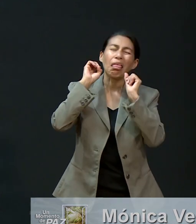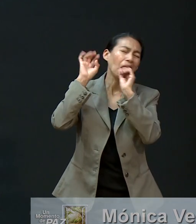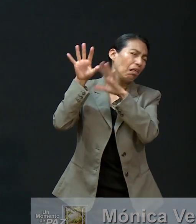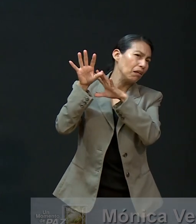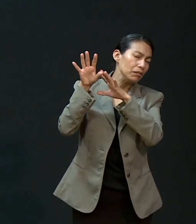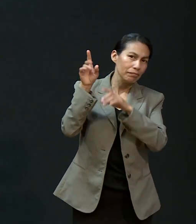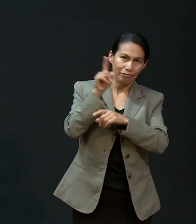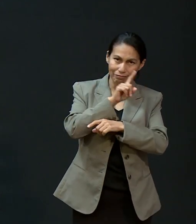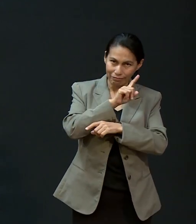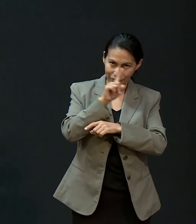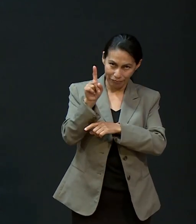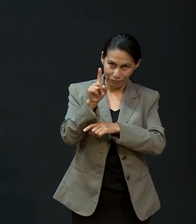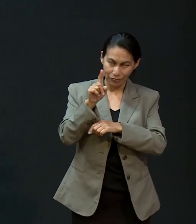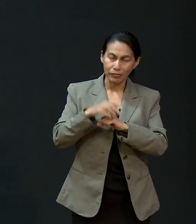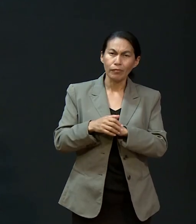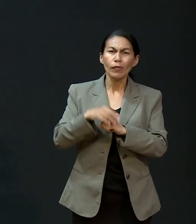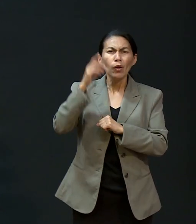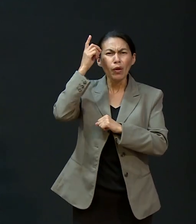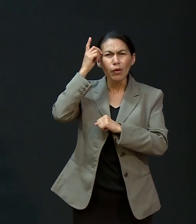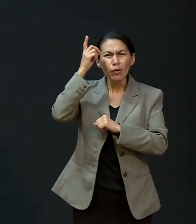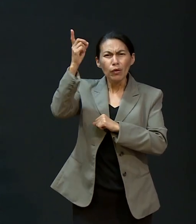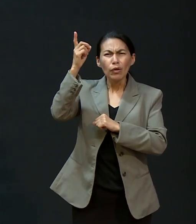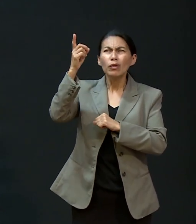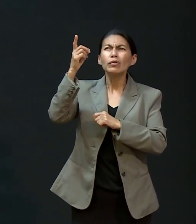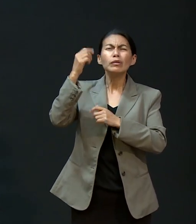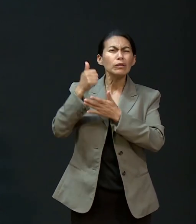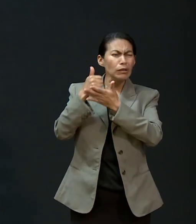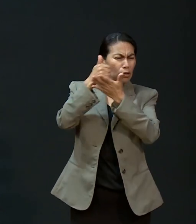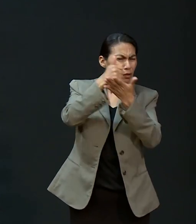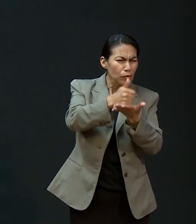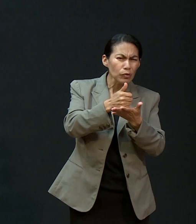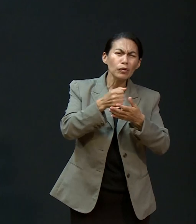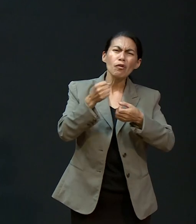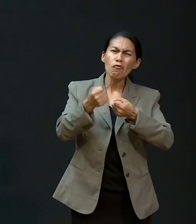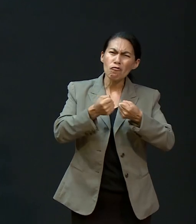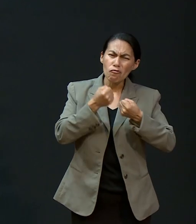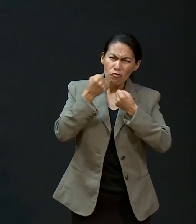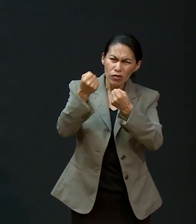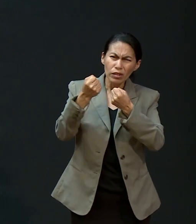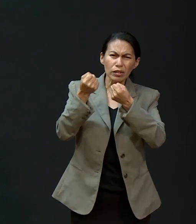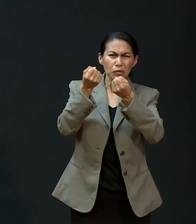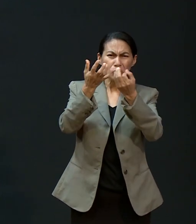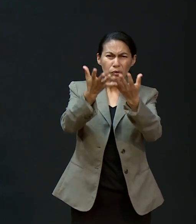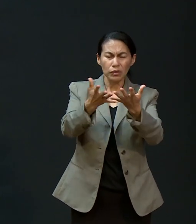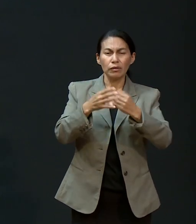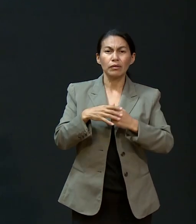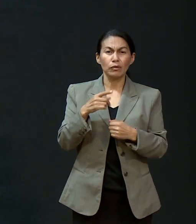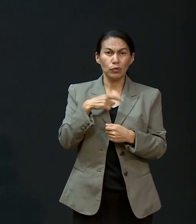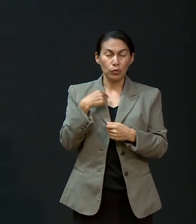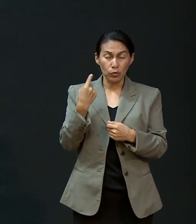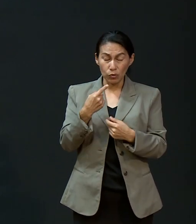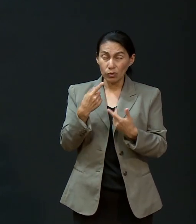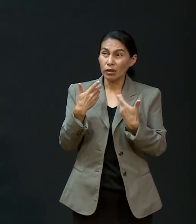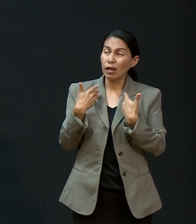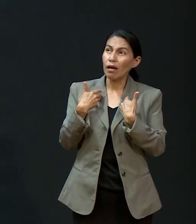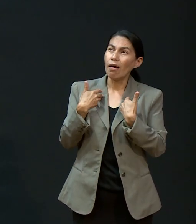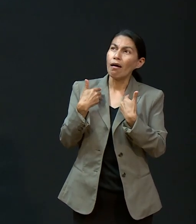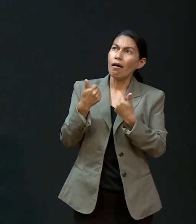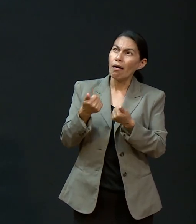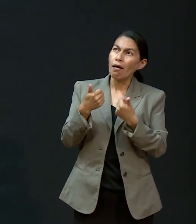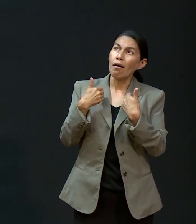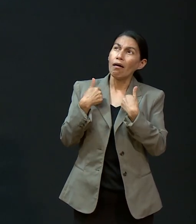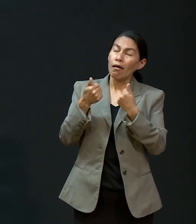por esto Dios irá guiando, fortaleciéndote, dando significado a todo lo que nos